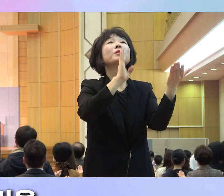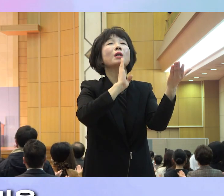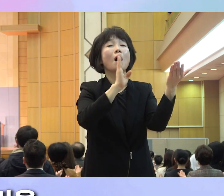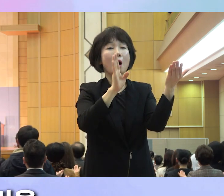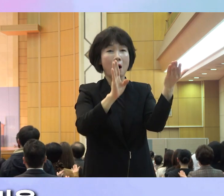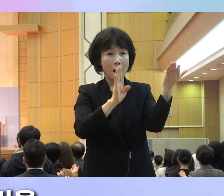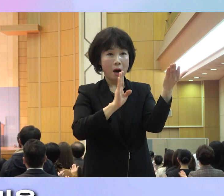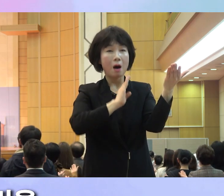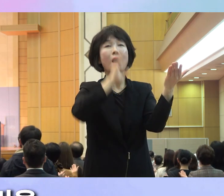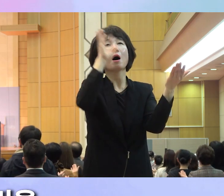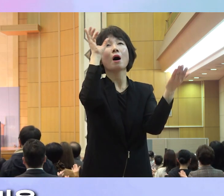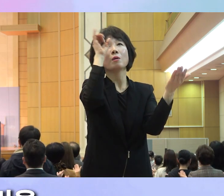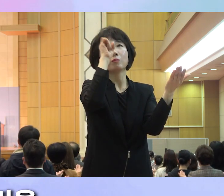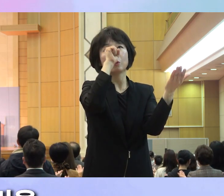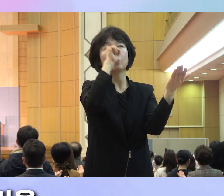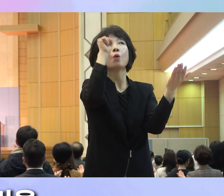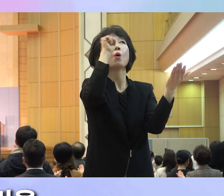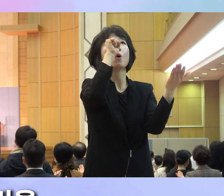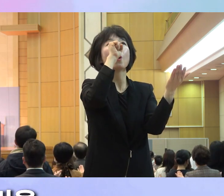하나님, 참